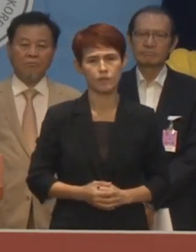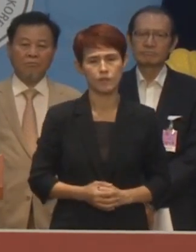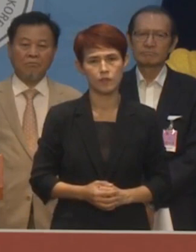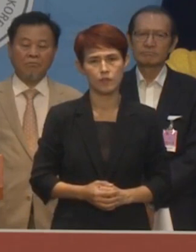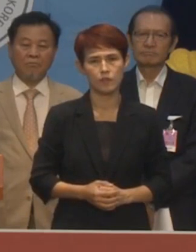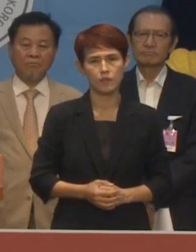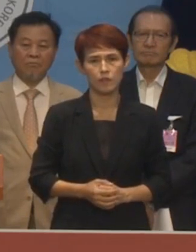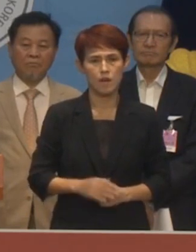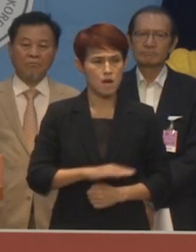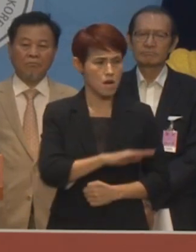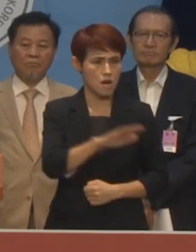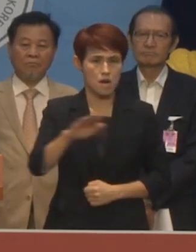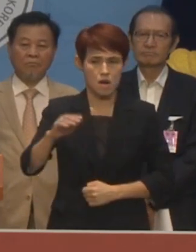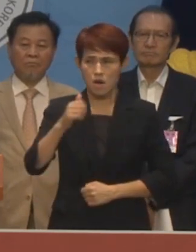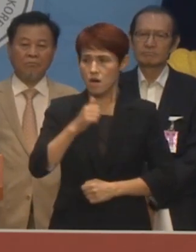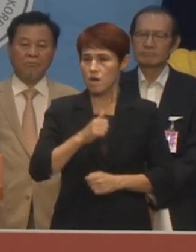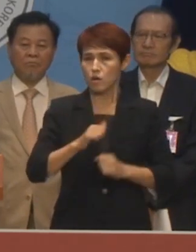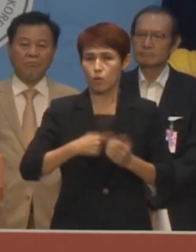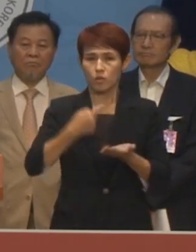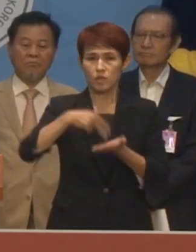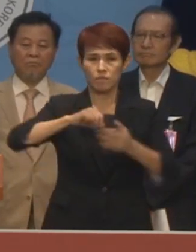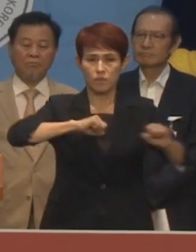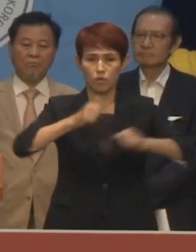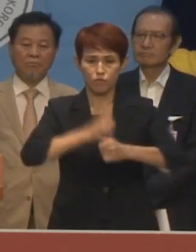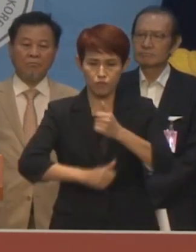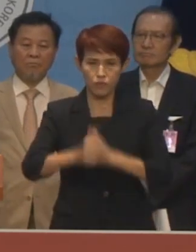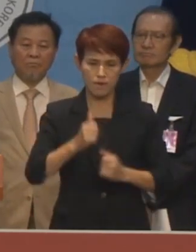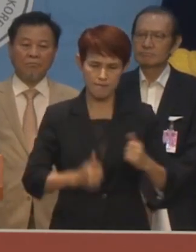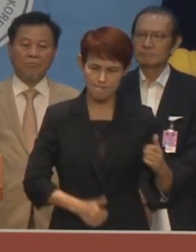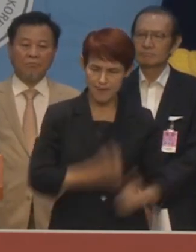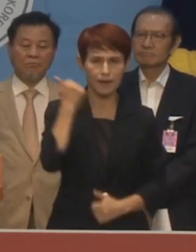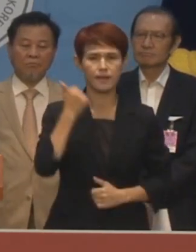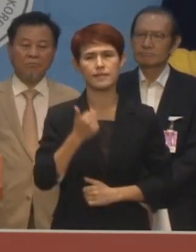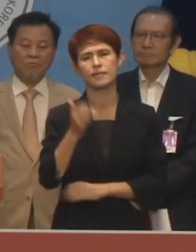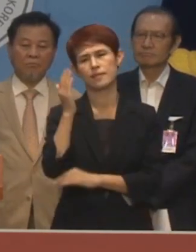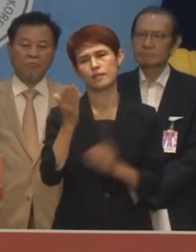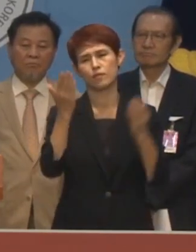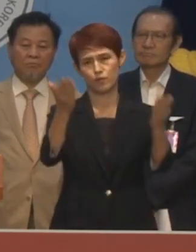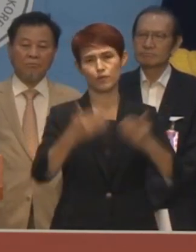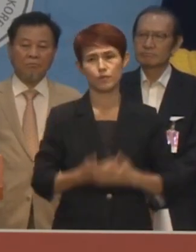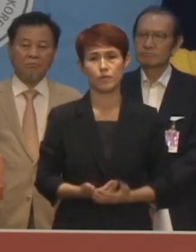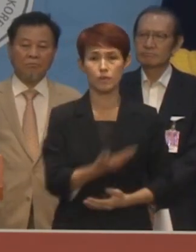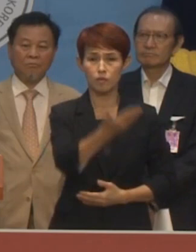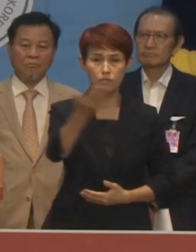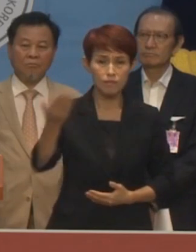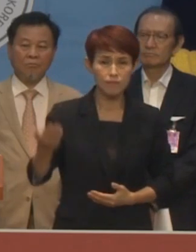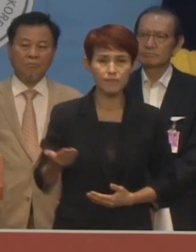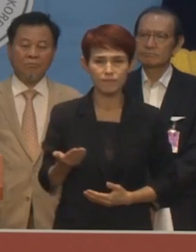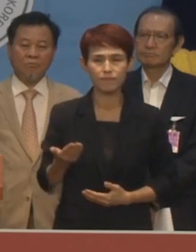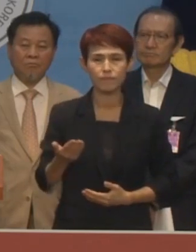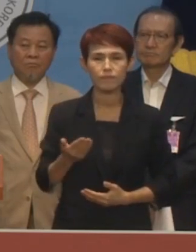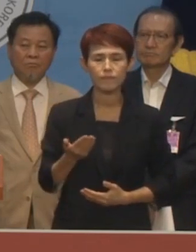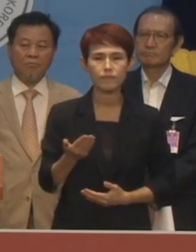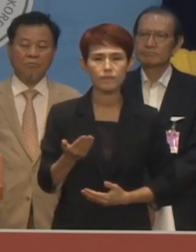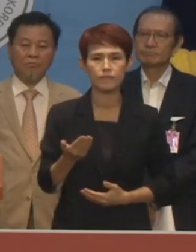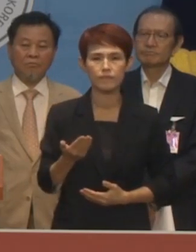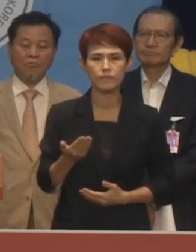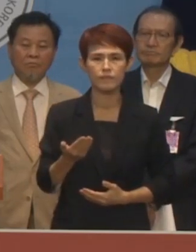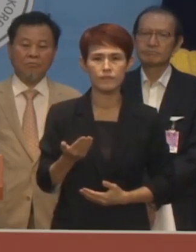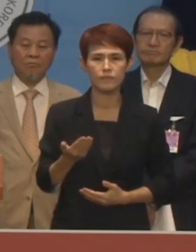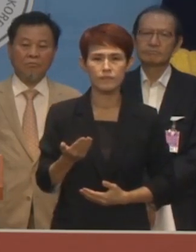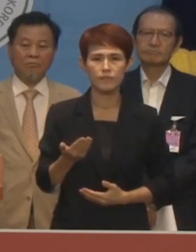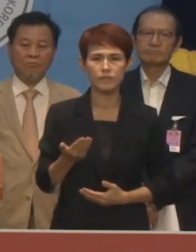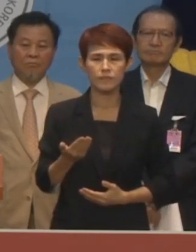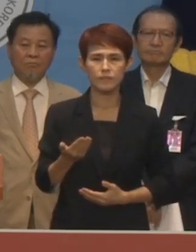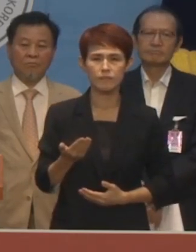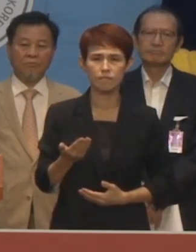그러니 후손들께서 이렇게 분기하셔서 이 자리에서 여러분께 호소하는 거라고 생각합니다. 언론 여러분들, 국민 여러분들, 이 독립 애국지사의